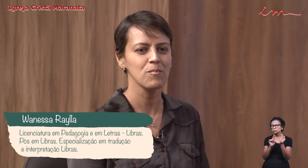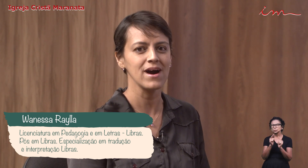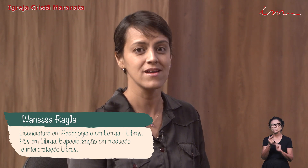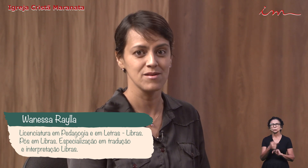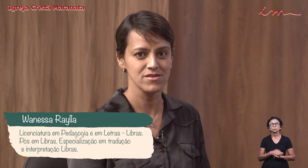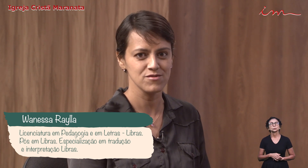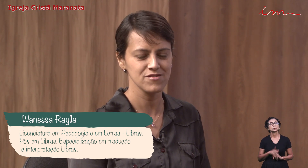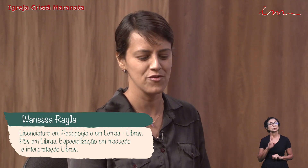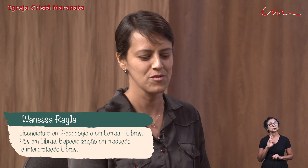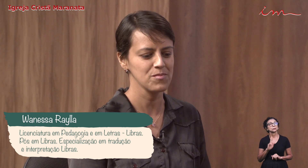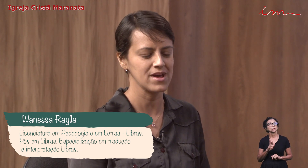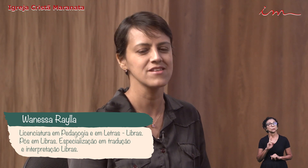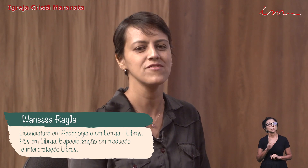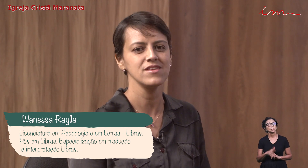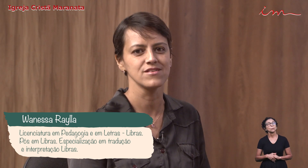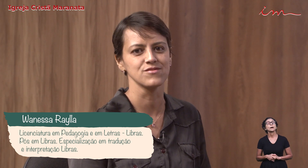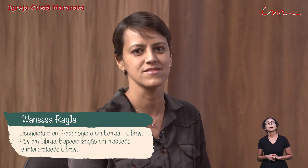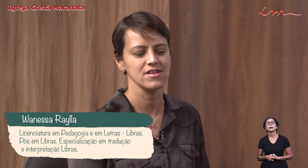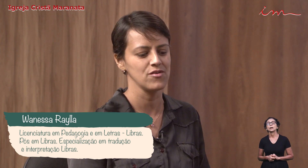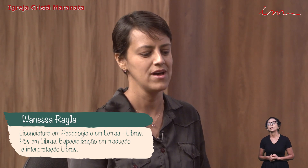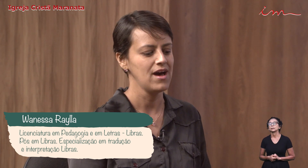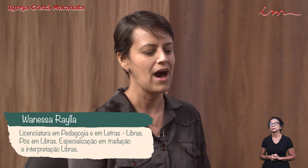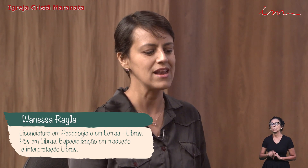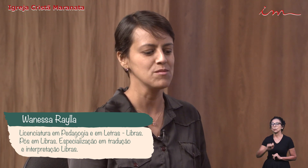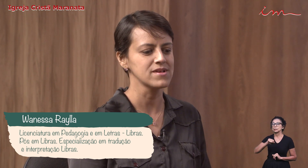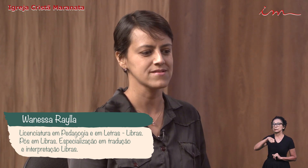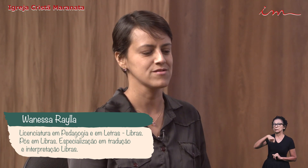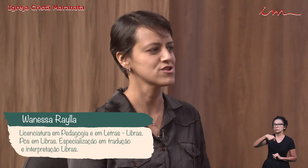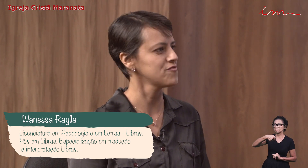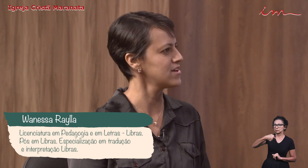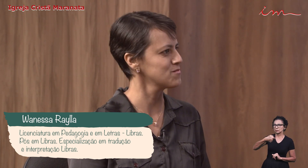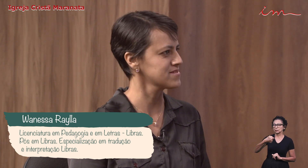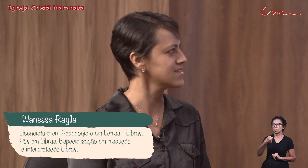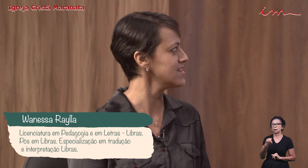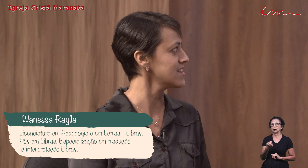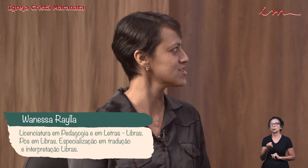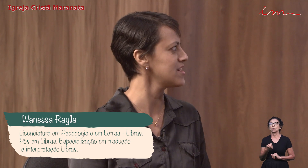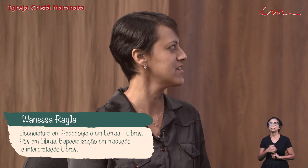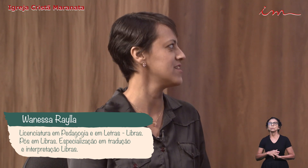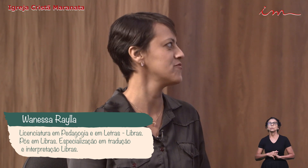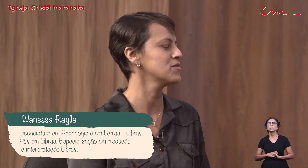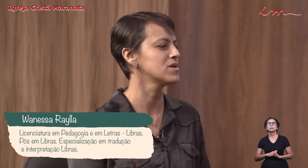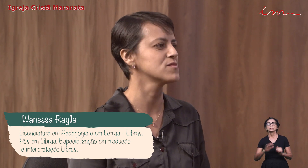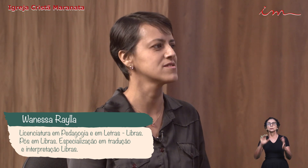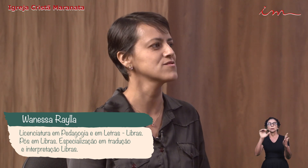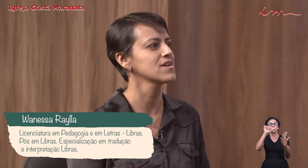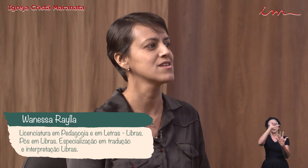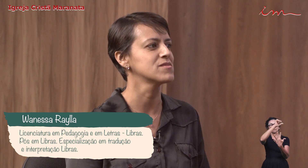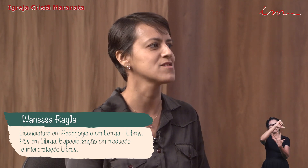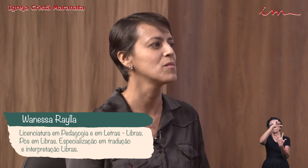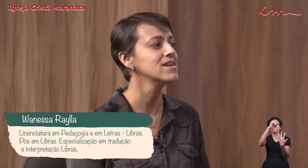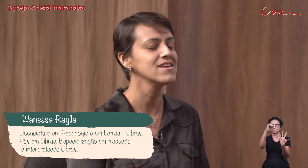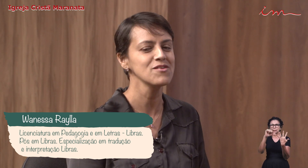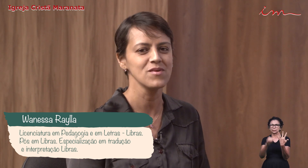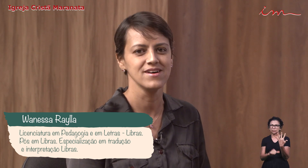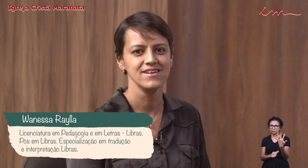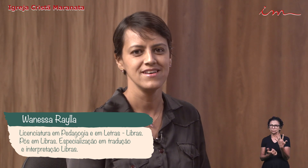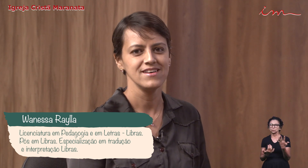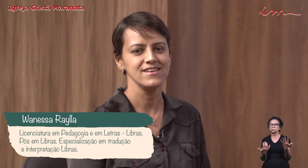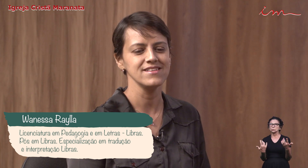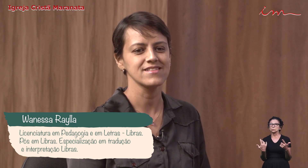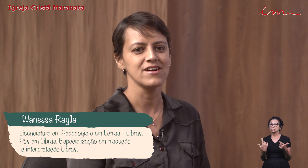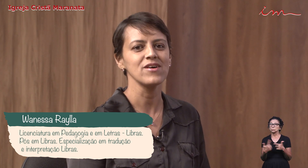acordo com parâmetros que foram pré-definidos. Então, a Libras, nós já falamos aqui, né? Já reafirmamos isso, que a Libras é uma